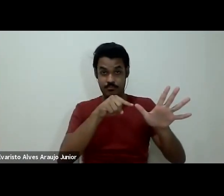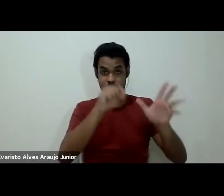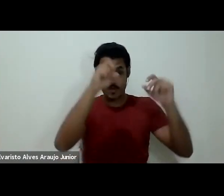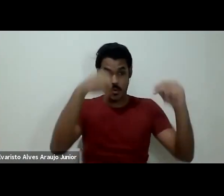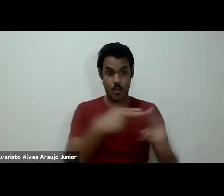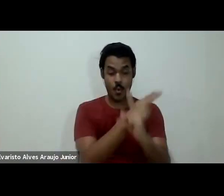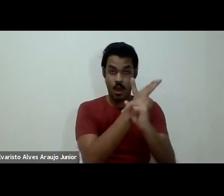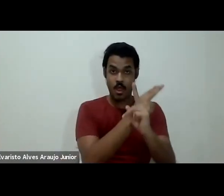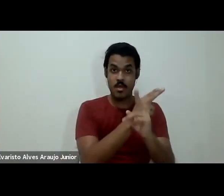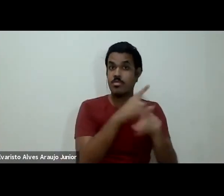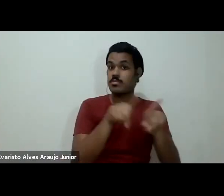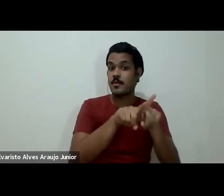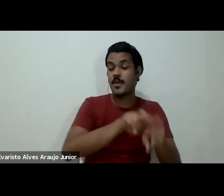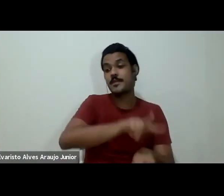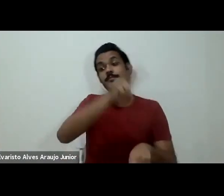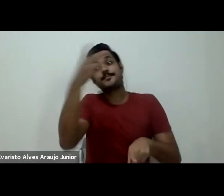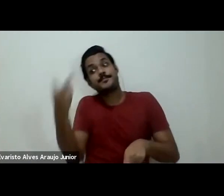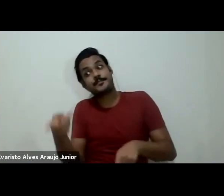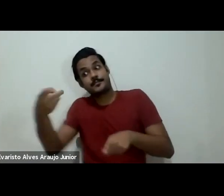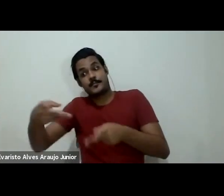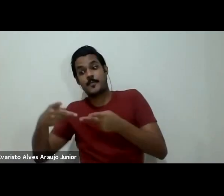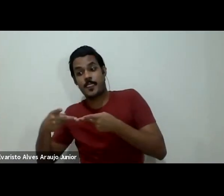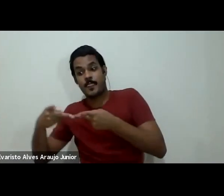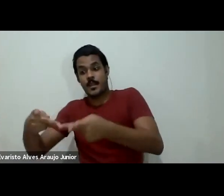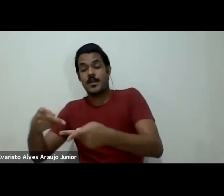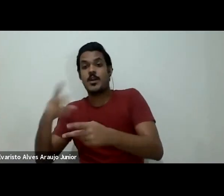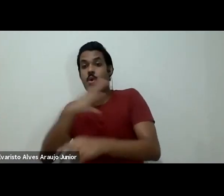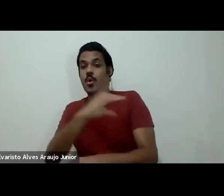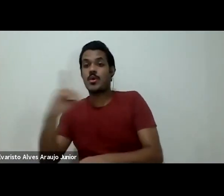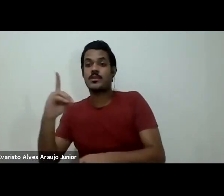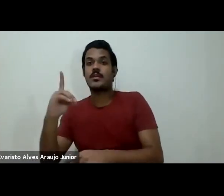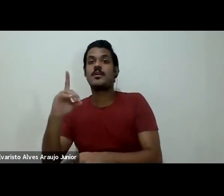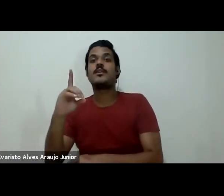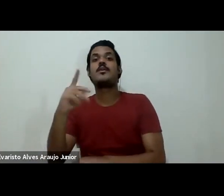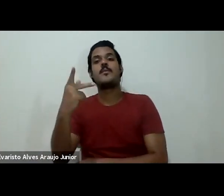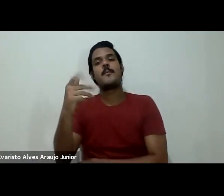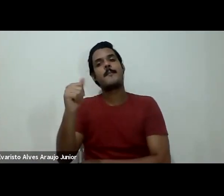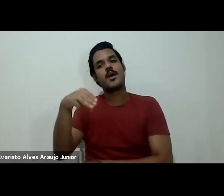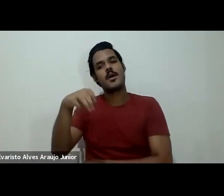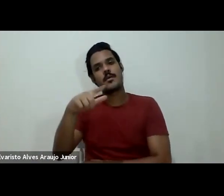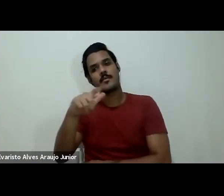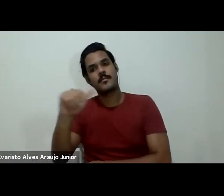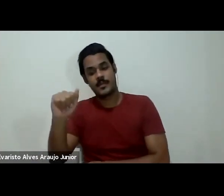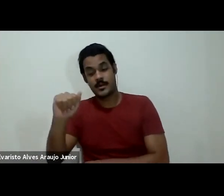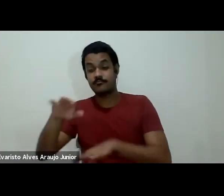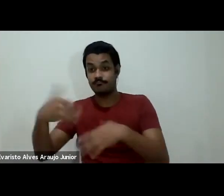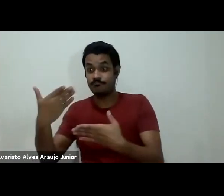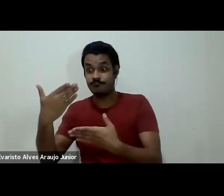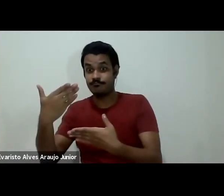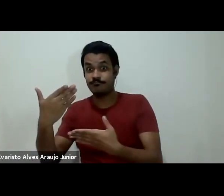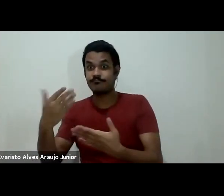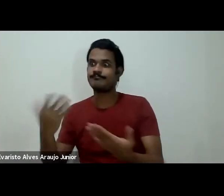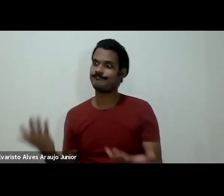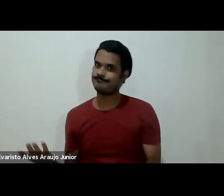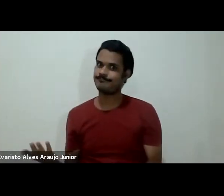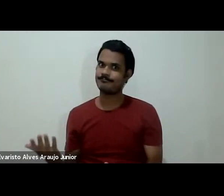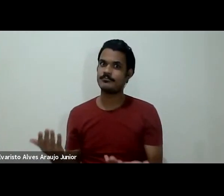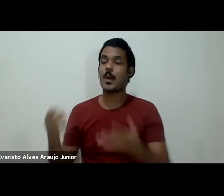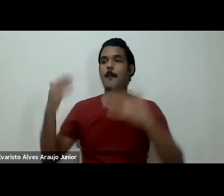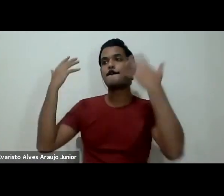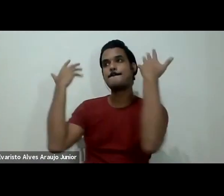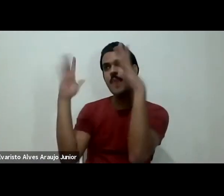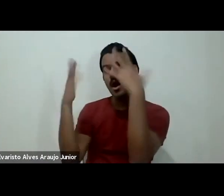e também aos projetos coordenados pela professora Pamela. Então, novamente, eu